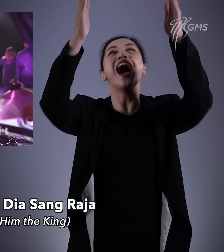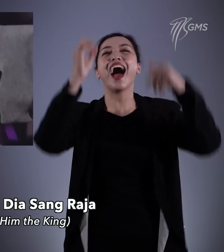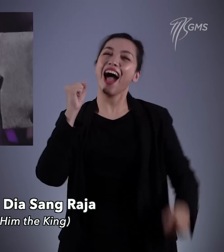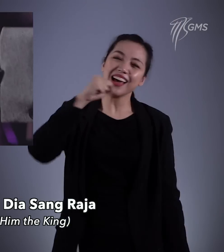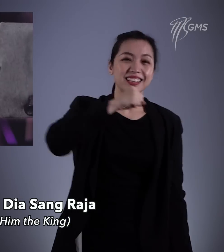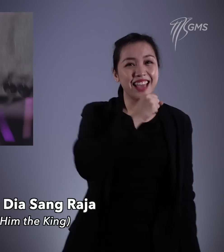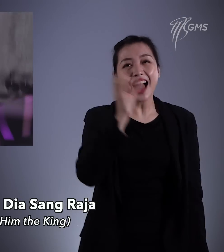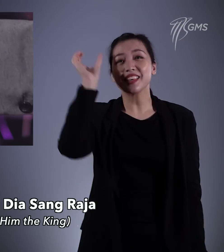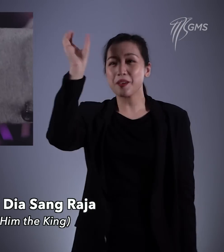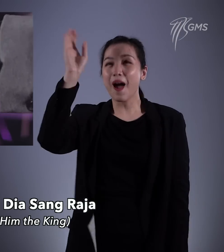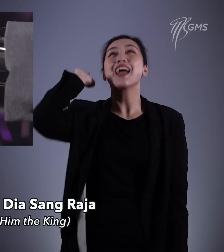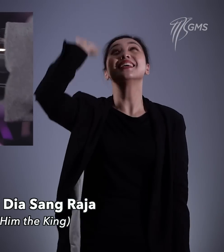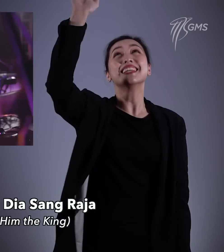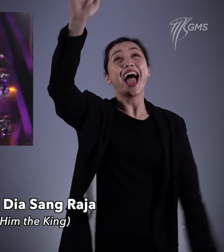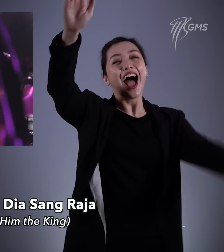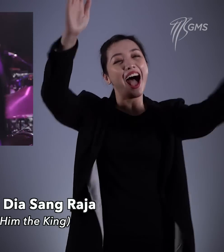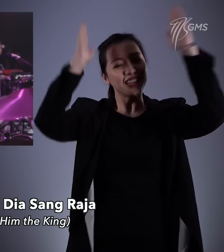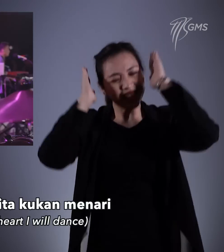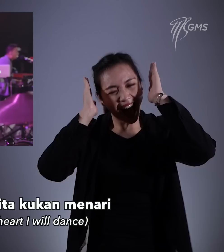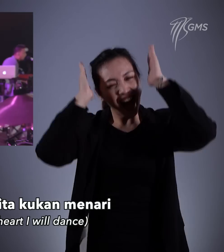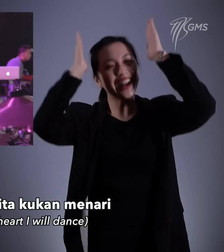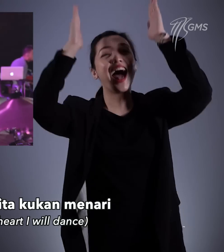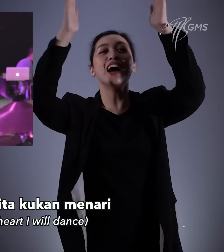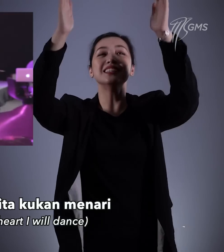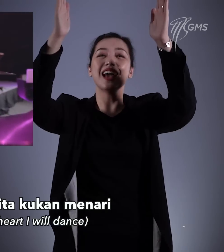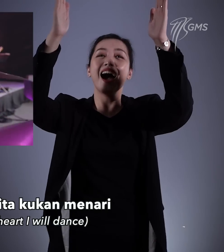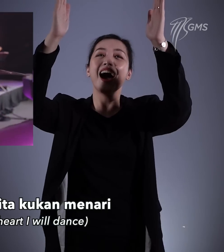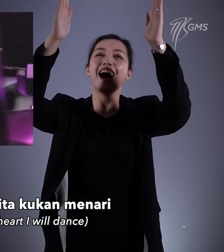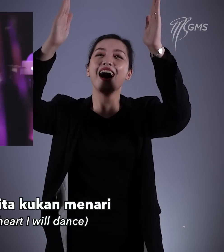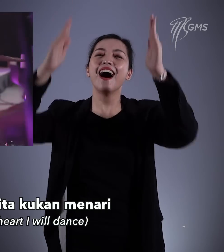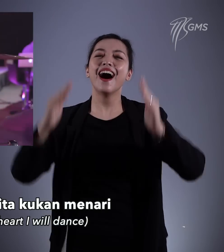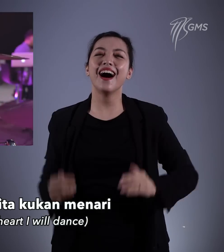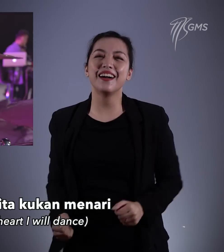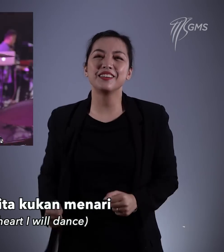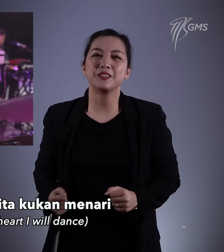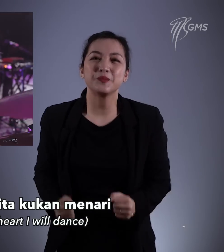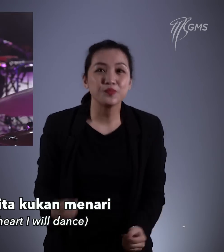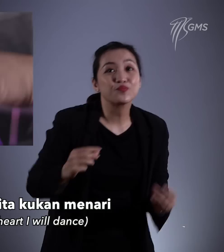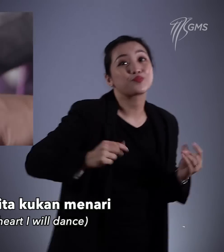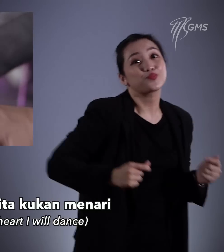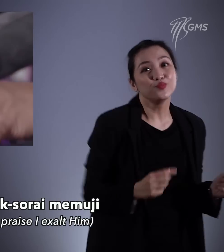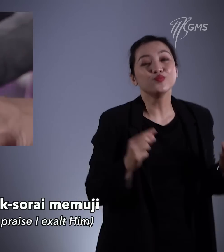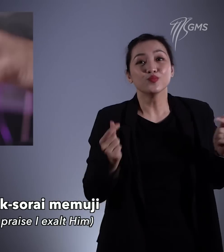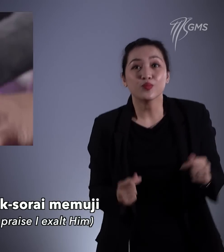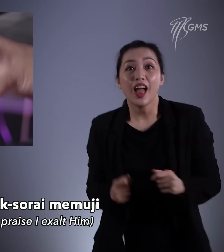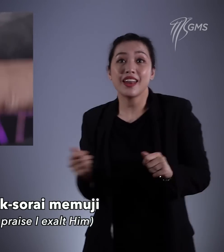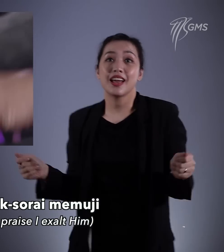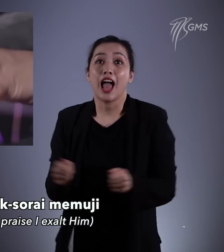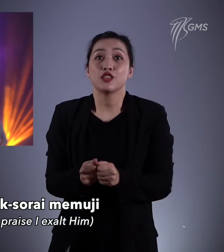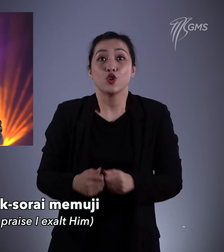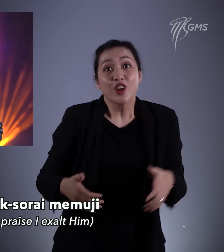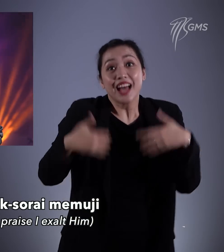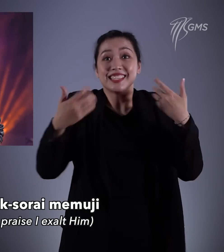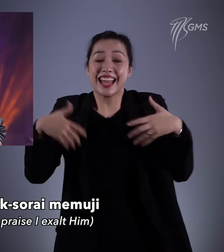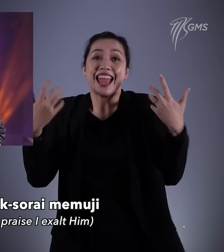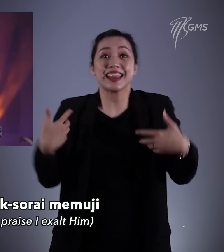Raja, nyanyi bagi Dia Sang Raja. Lebih tinggi lagi katakan,